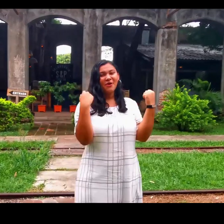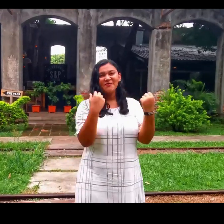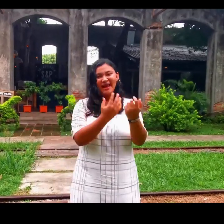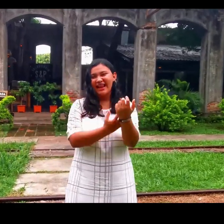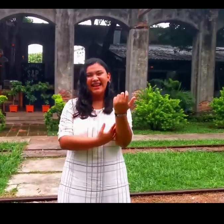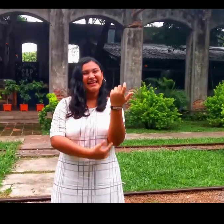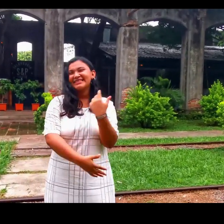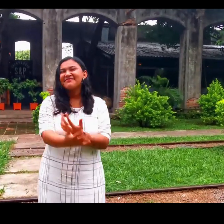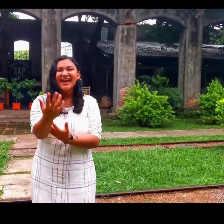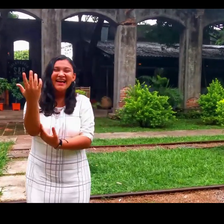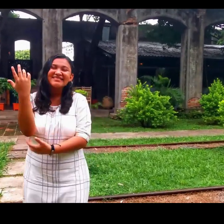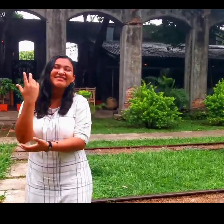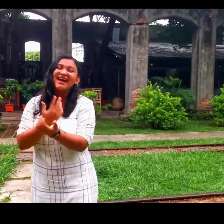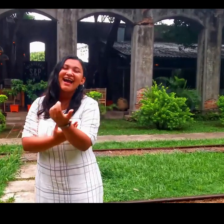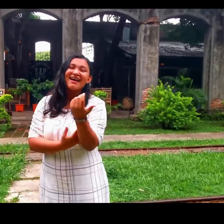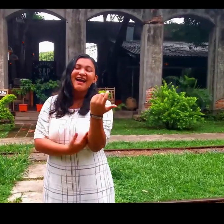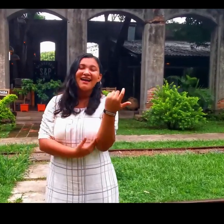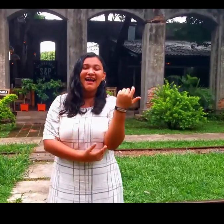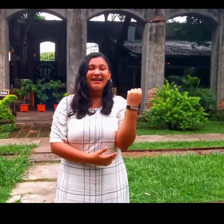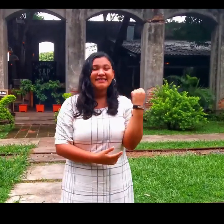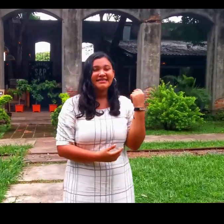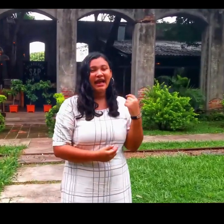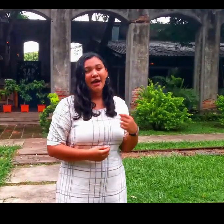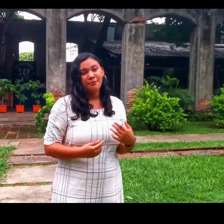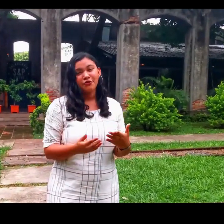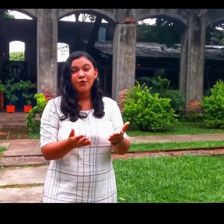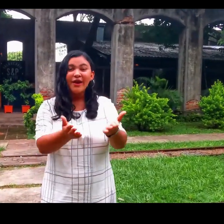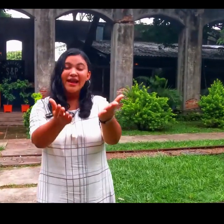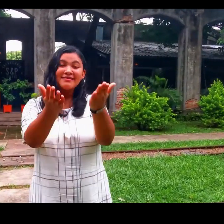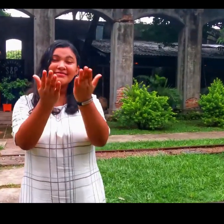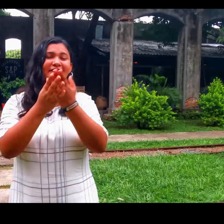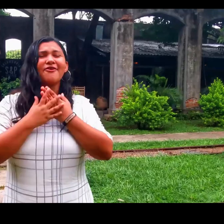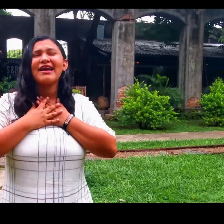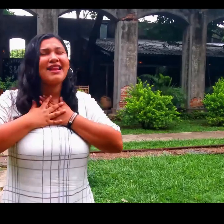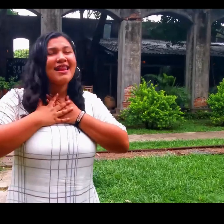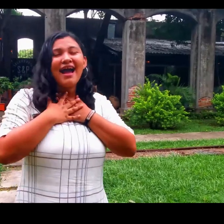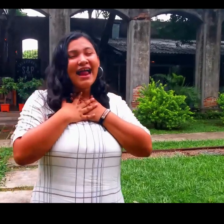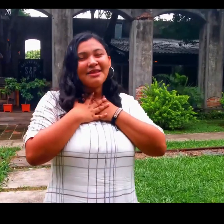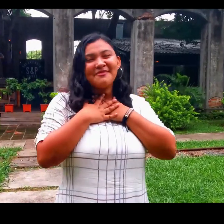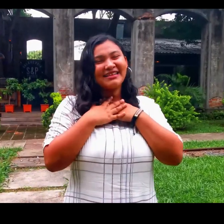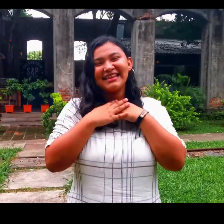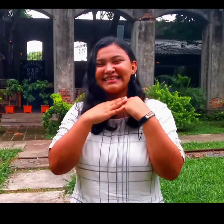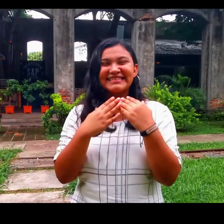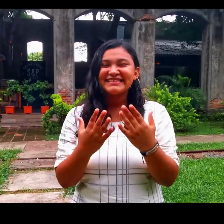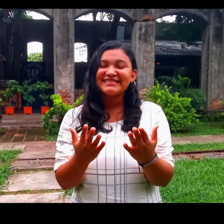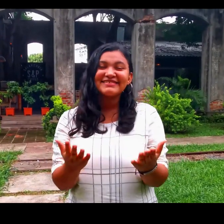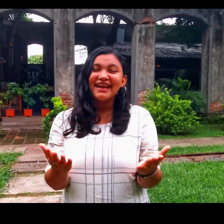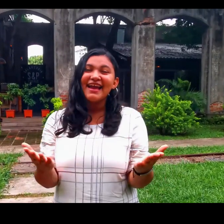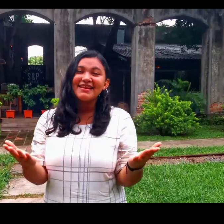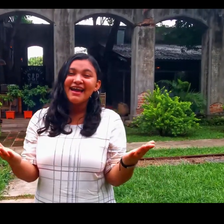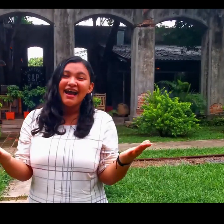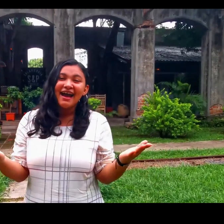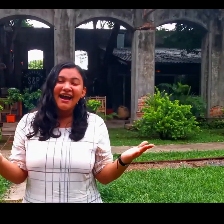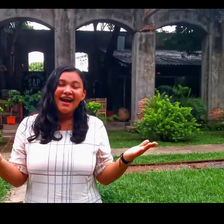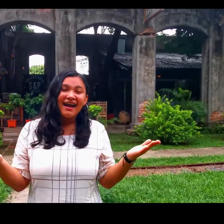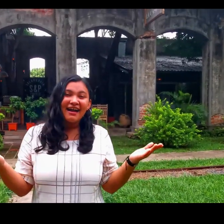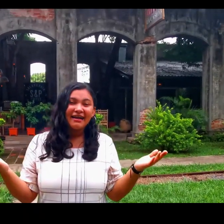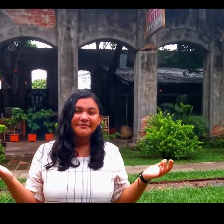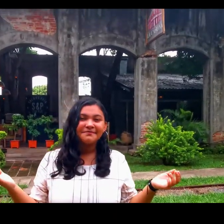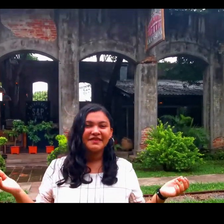recorriéndome en las venas. Por tu gente con el alma tan sincera,